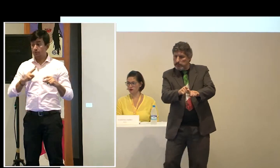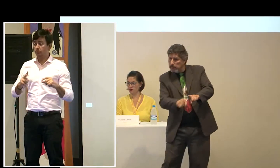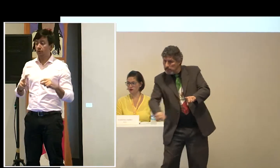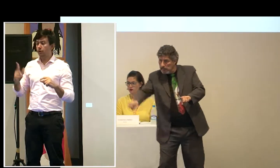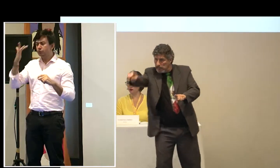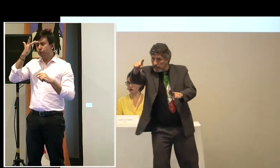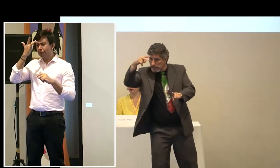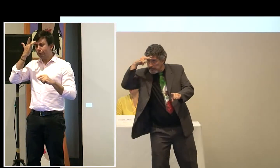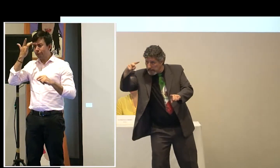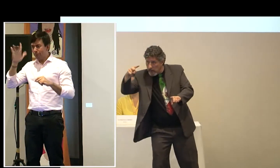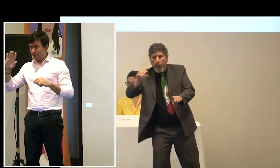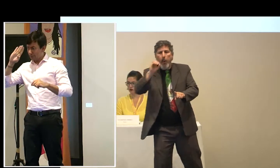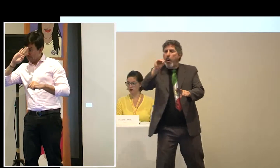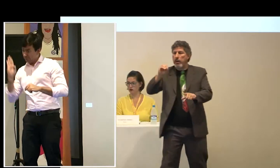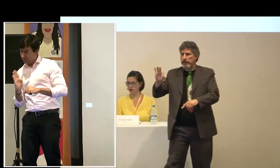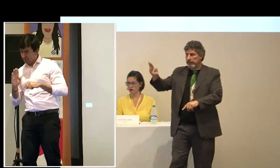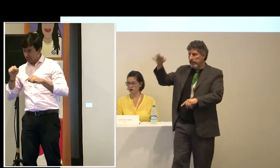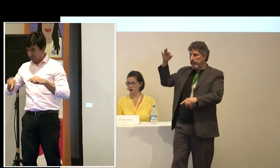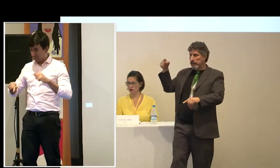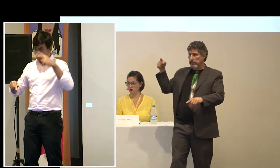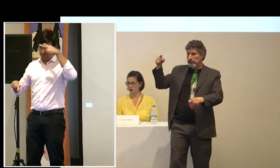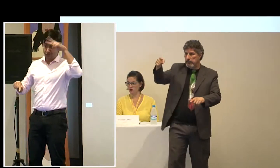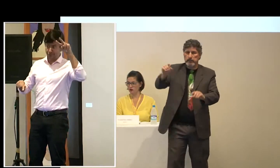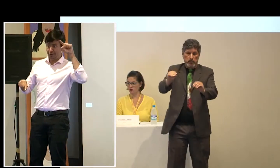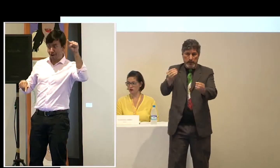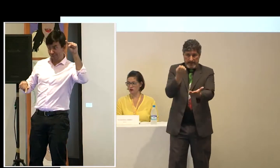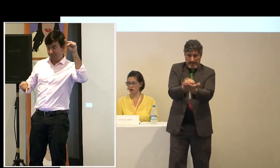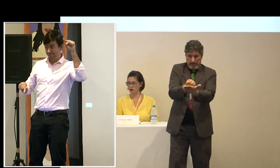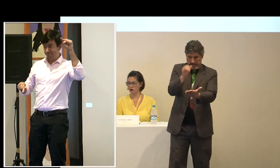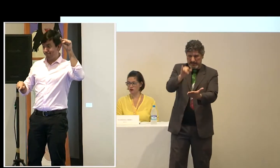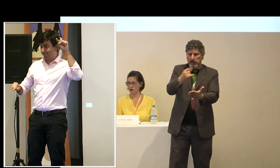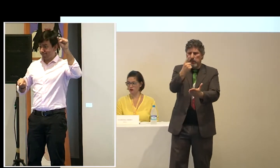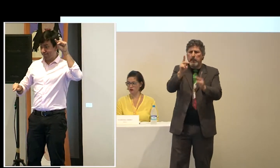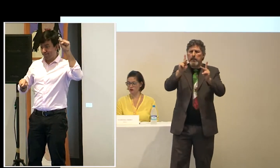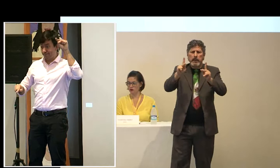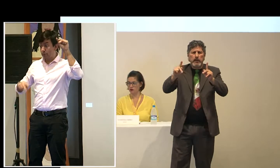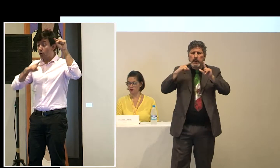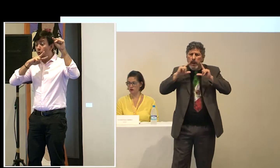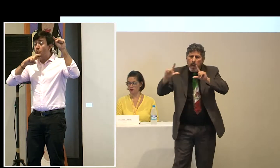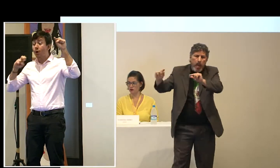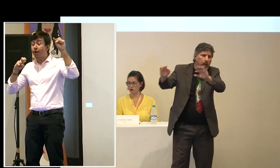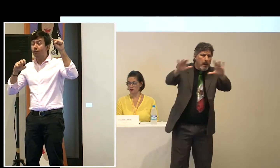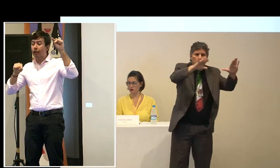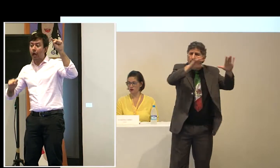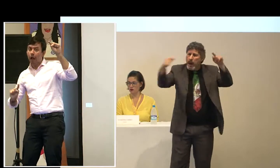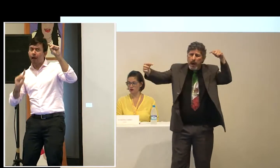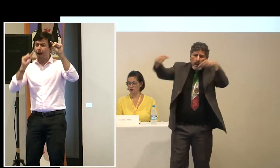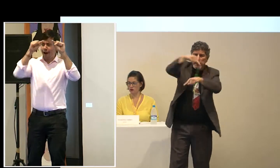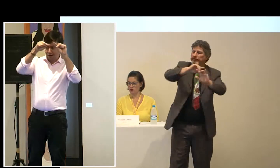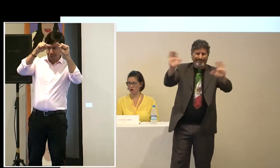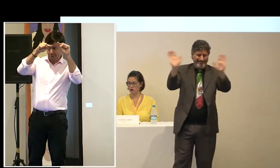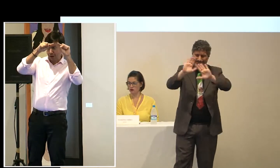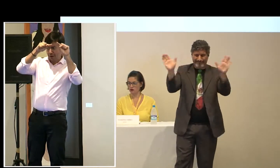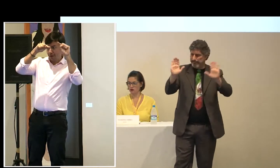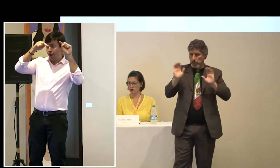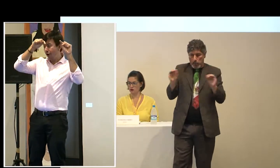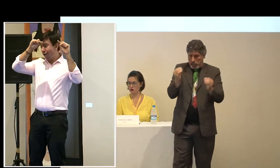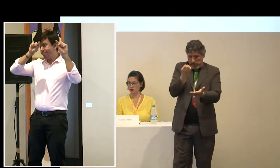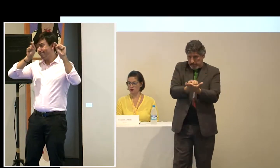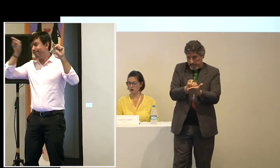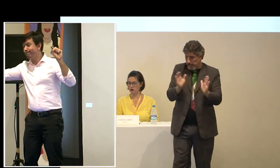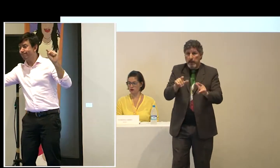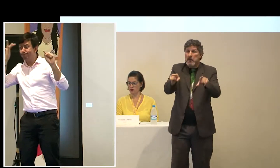Vocês podem ver essa imagem? Parece estranho, né? O Brasil de um lado e o México do outro, e o E